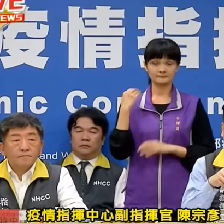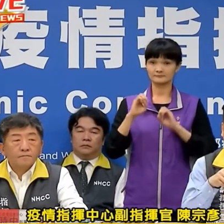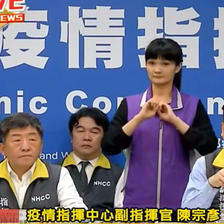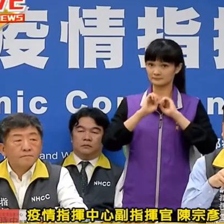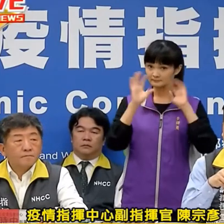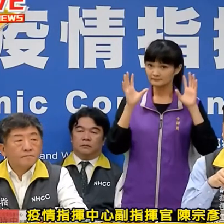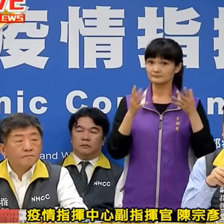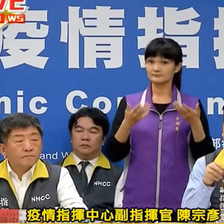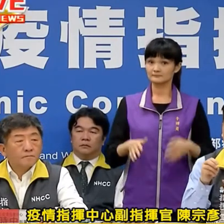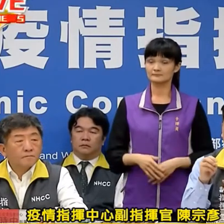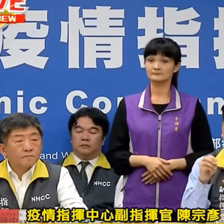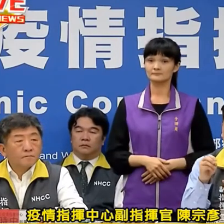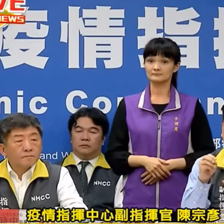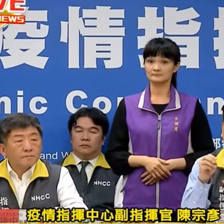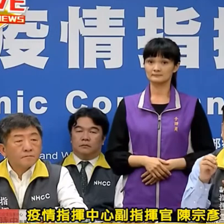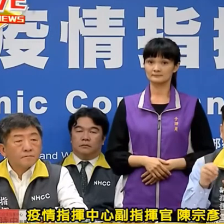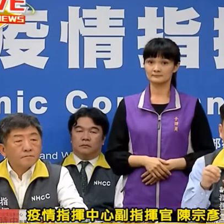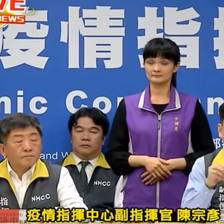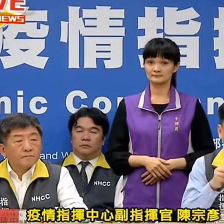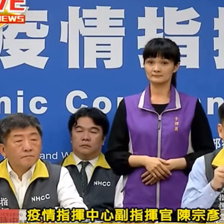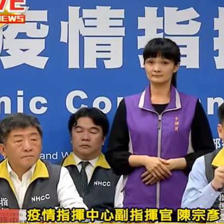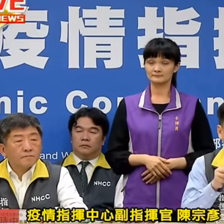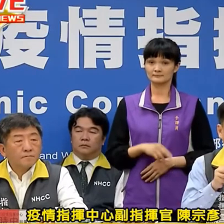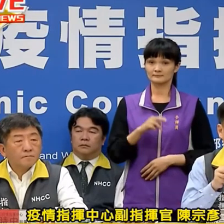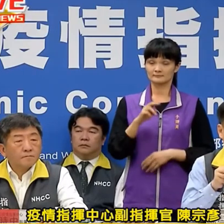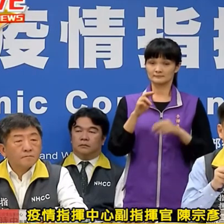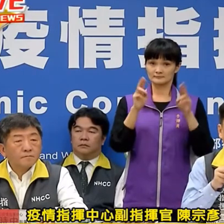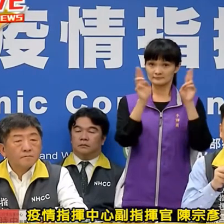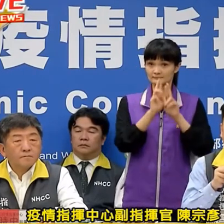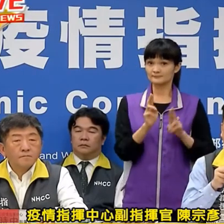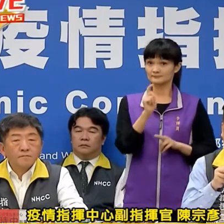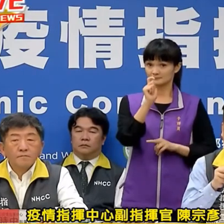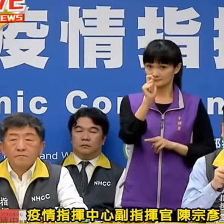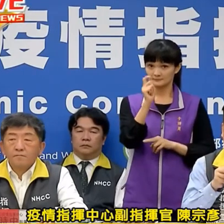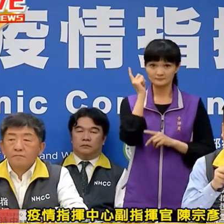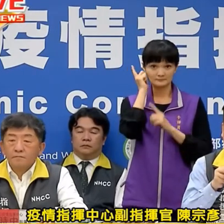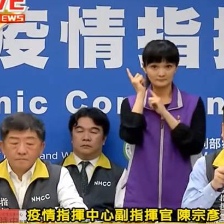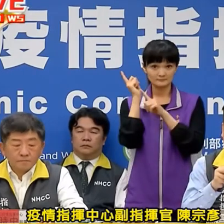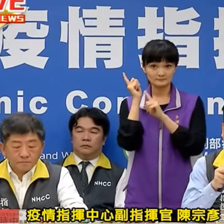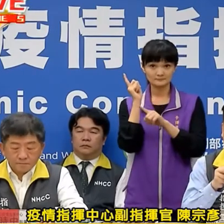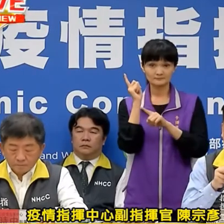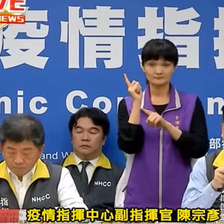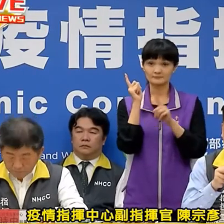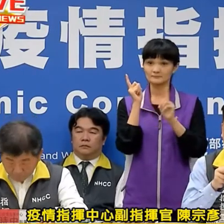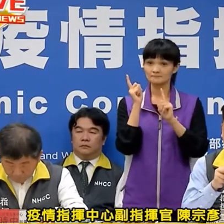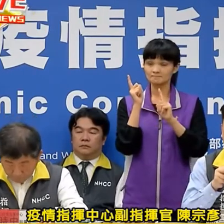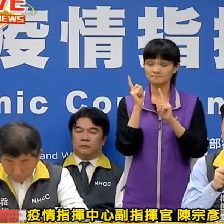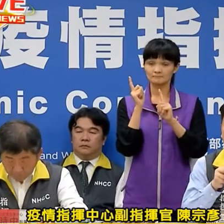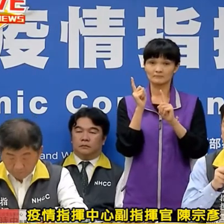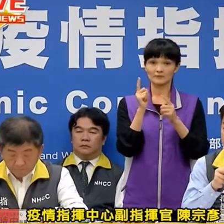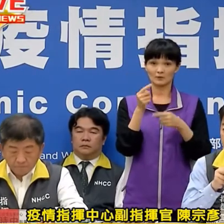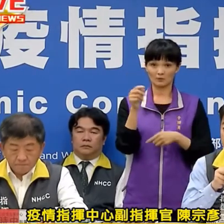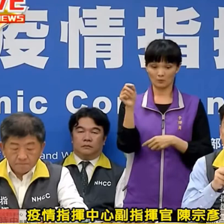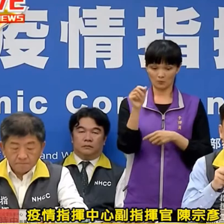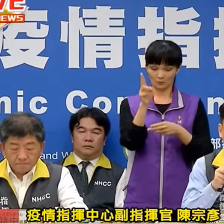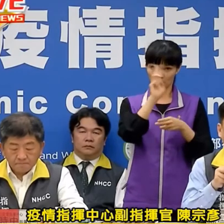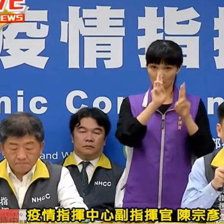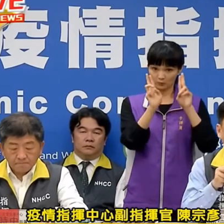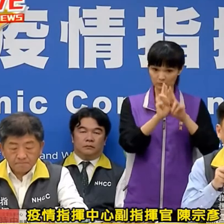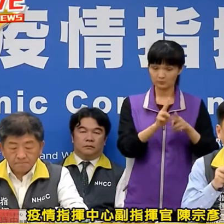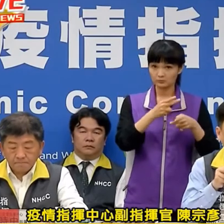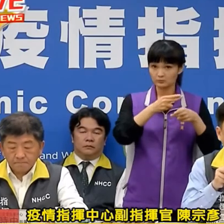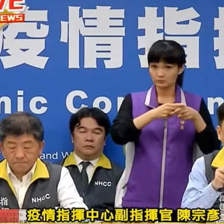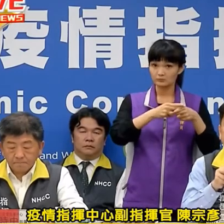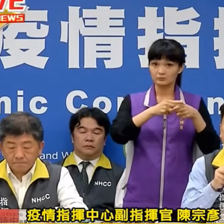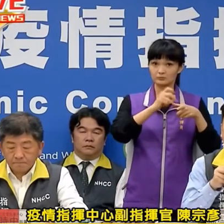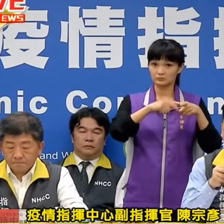家说明过，因为那个啊电子围篱的系统其实是透过5家电信业者的基地台的方式